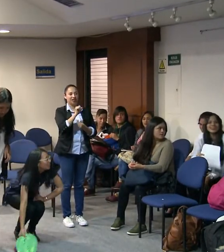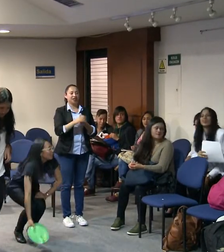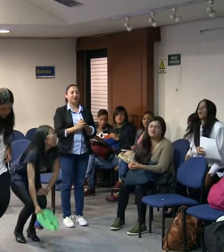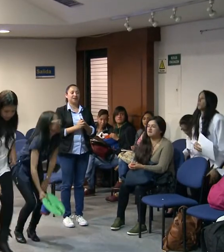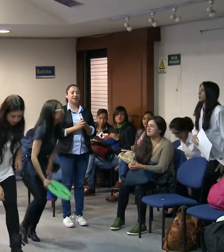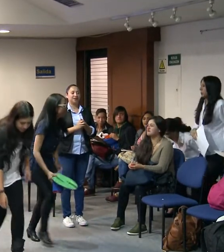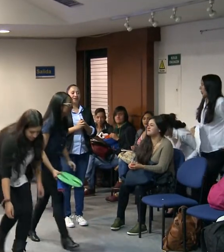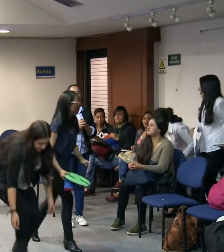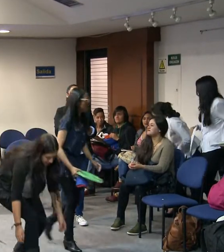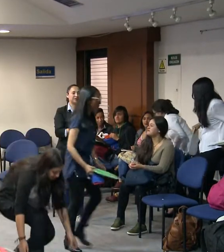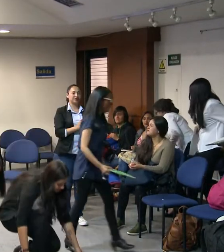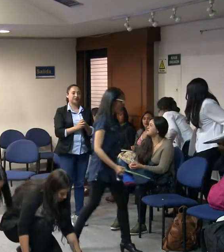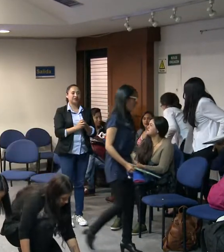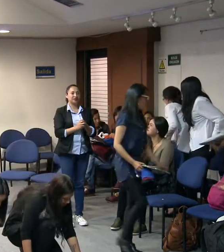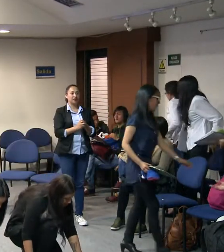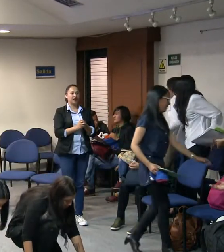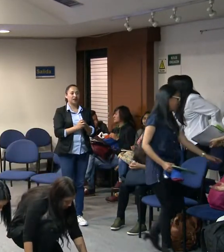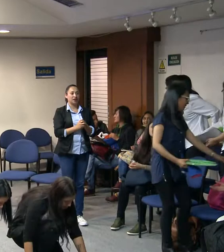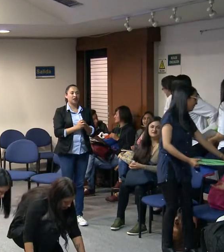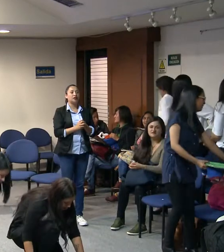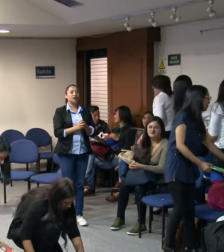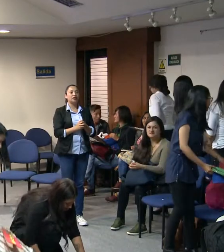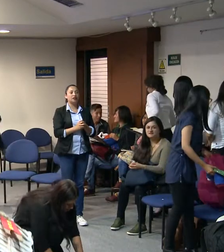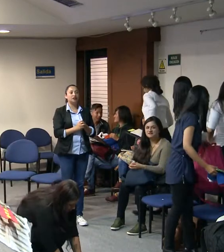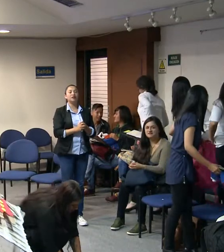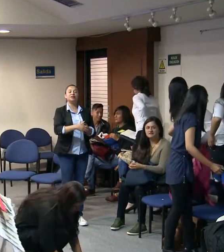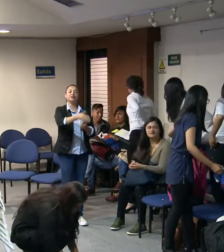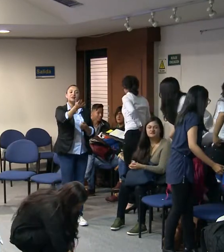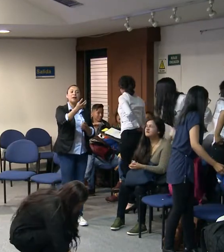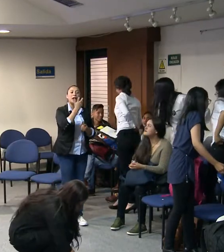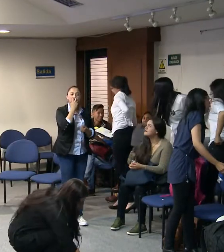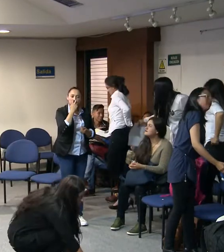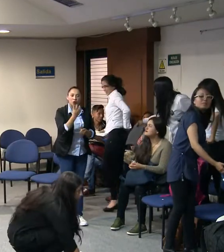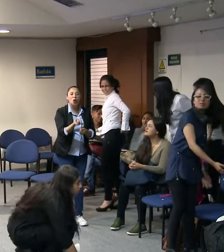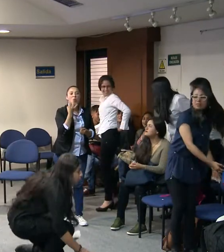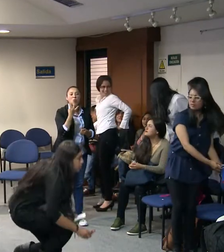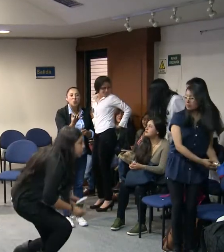Dos minuticos mientras hacen cambio de